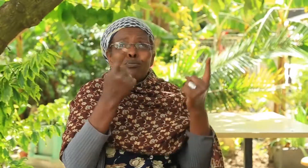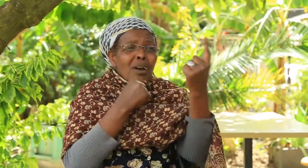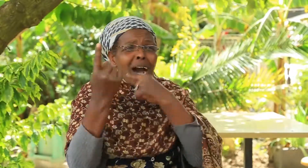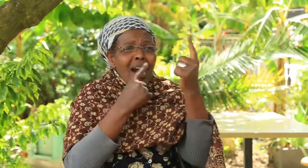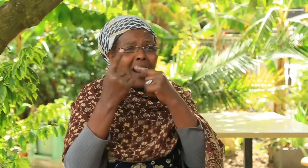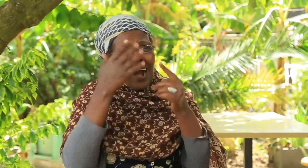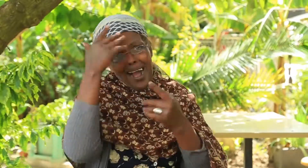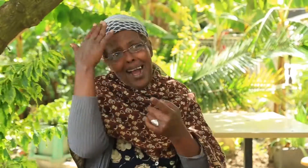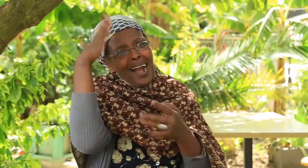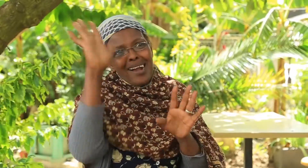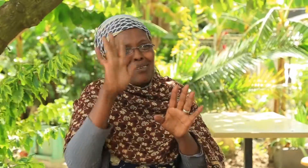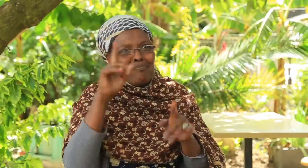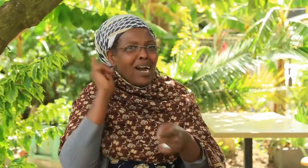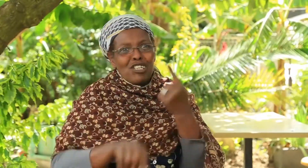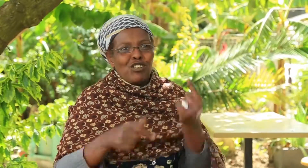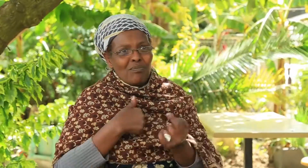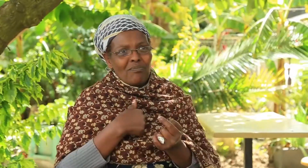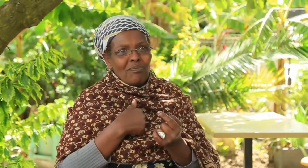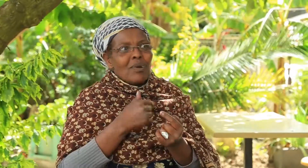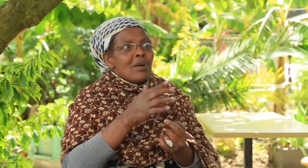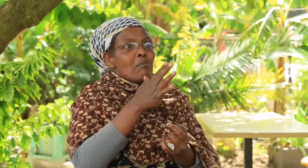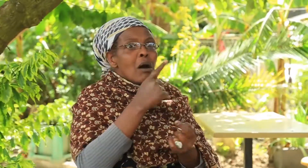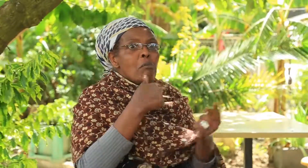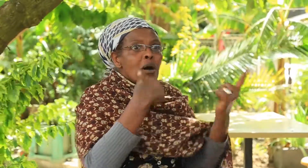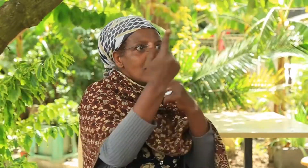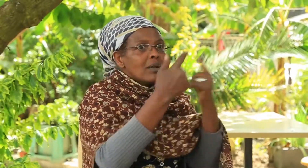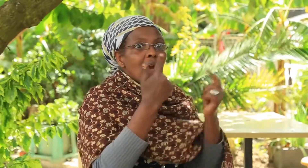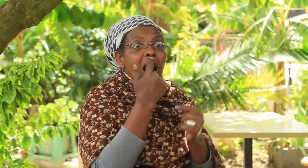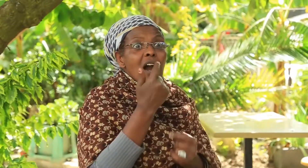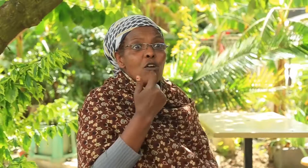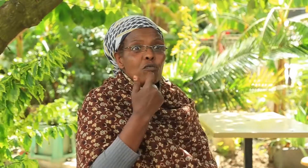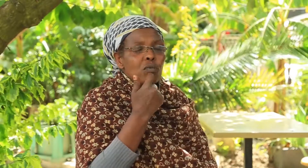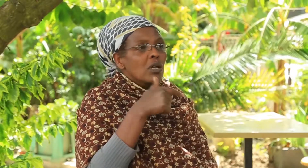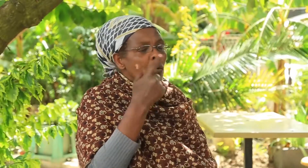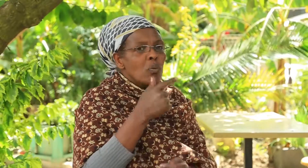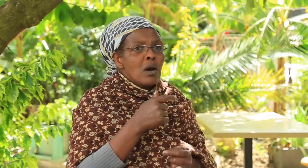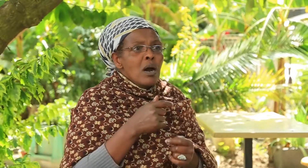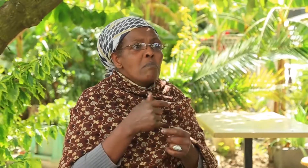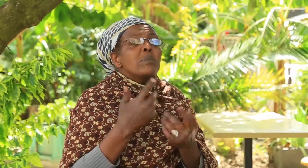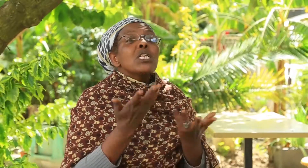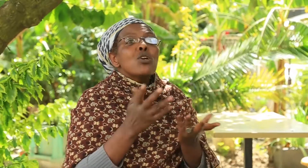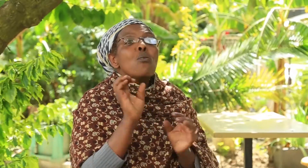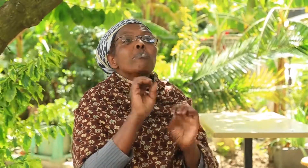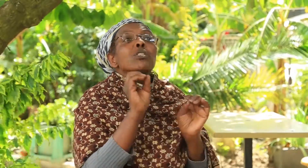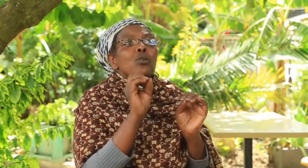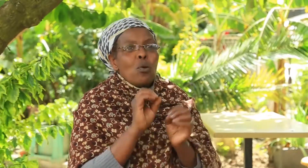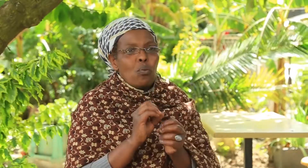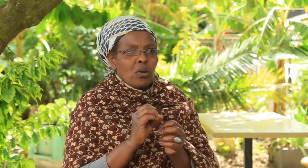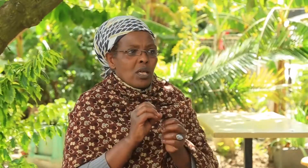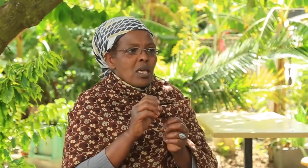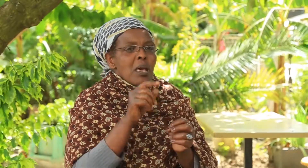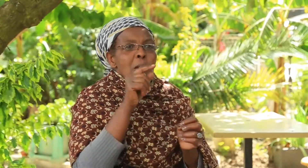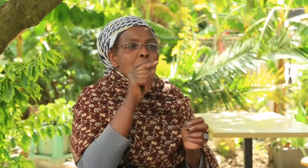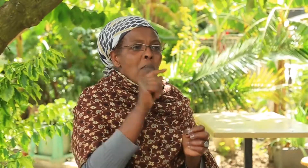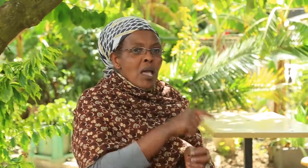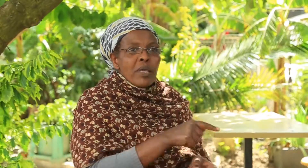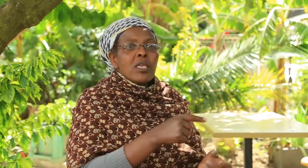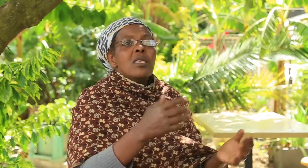የሚነጋገሩትን መስማት አልችልም። I was very ከዛ mad. እናቴን My heart was ምንድን ነው ብዬ broken. So I በምንግባባበት escaped ቋንቋ from ጠየቅኳት። home and left አይ for some time.